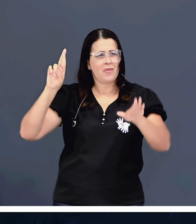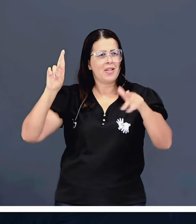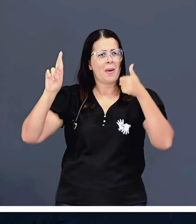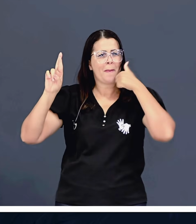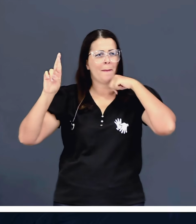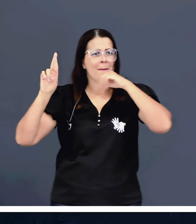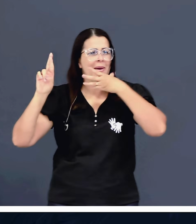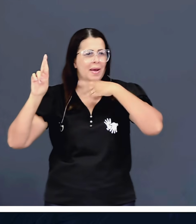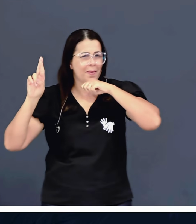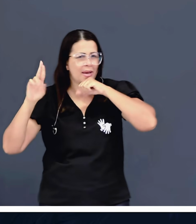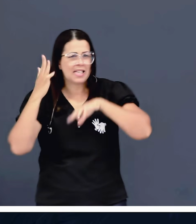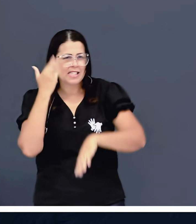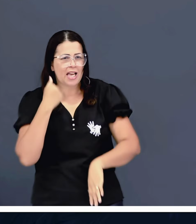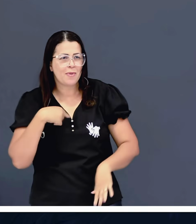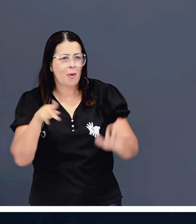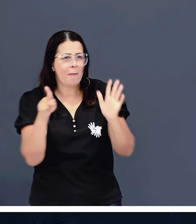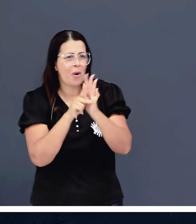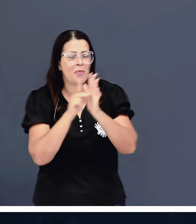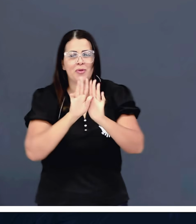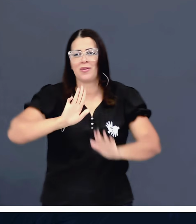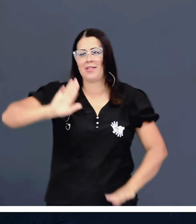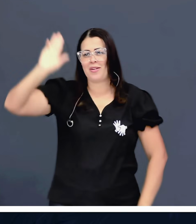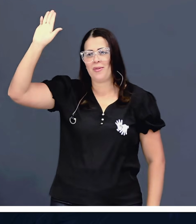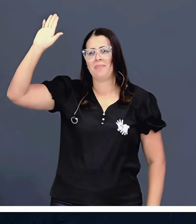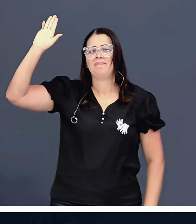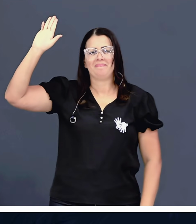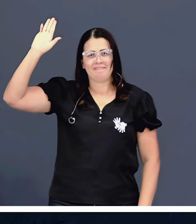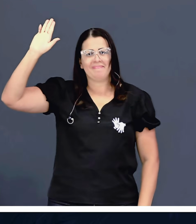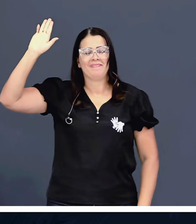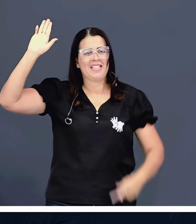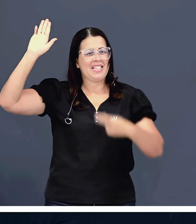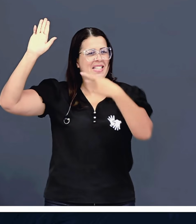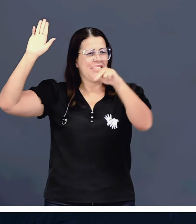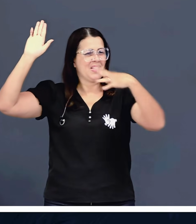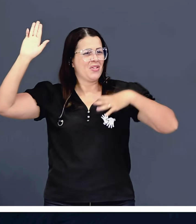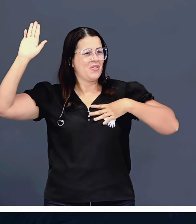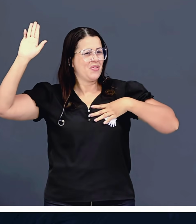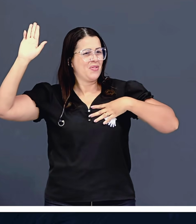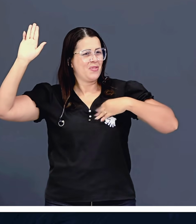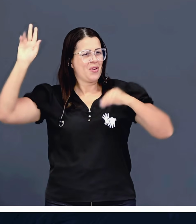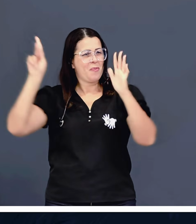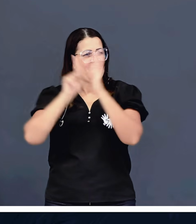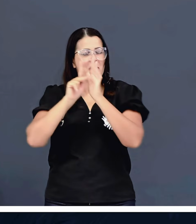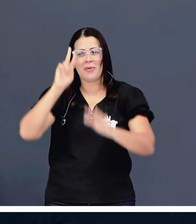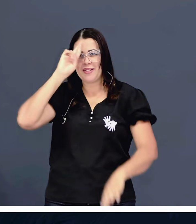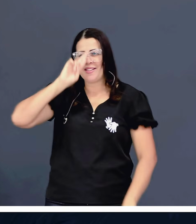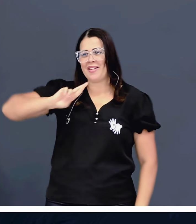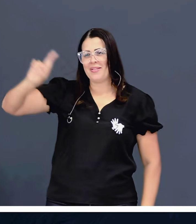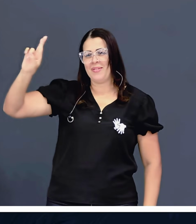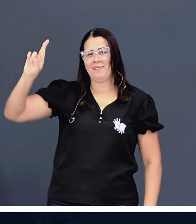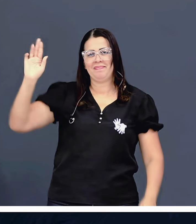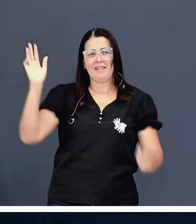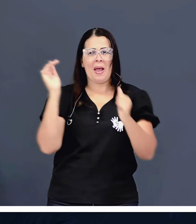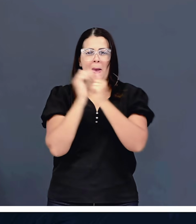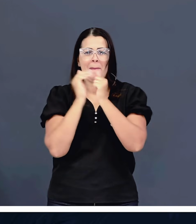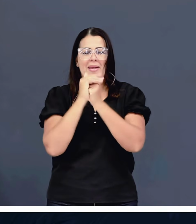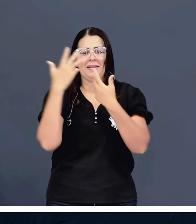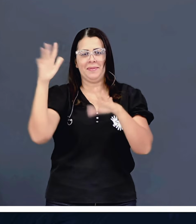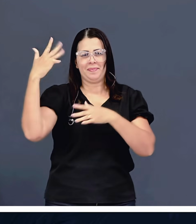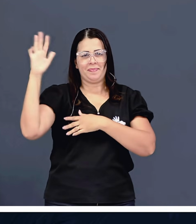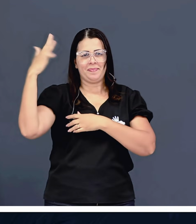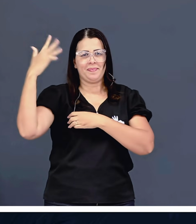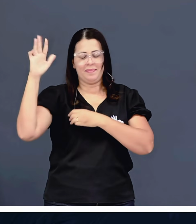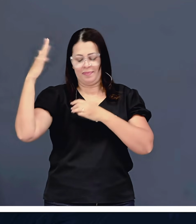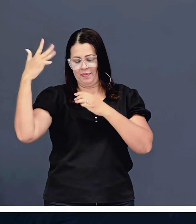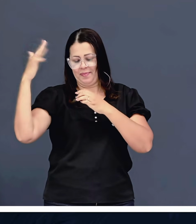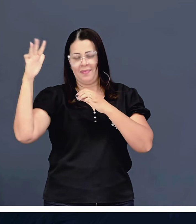mãe que sabe que seu filho, sua filha pertence ao Senhor? Levanta assim a mão. Seus filhos são do Senhor, foram criados para a bênção. Você pode dizer amém? Aplauda ao Senhor por